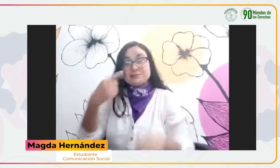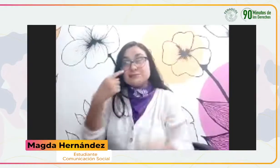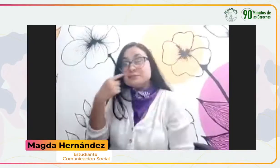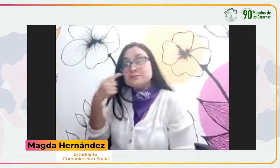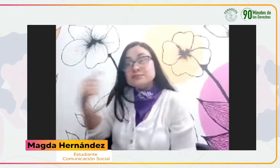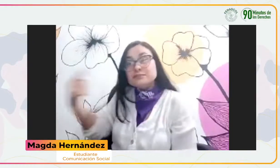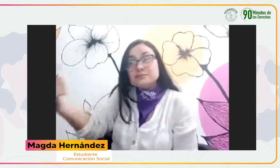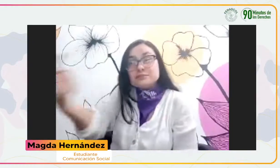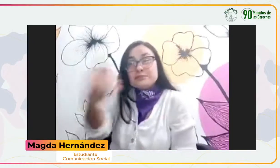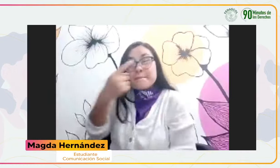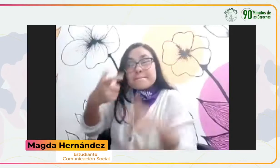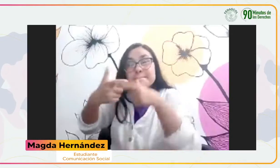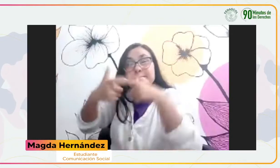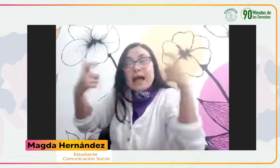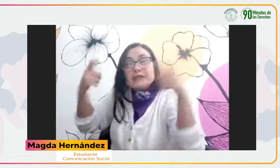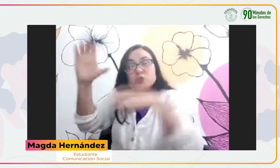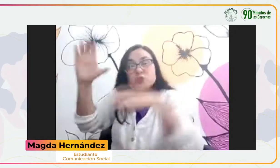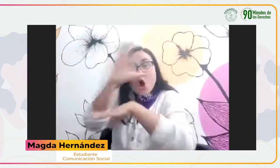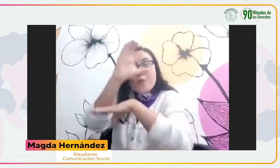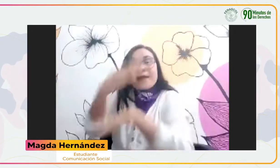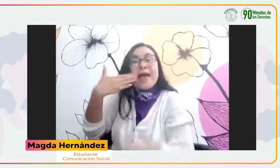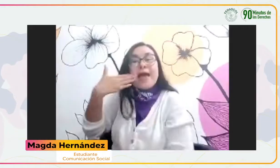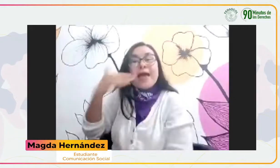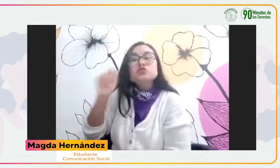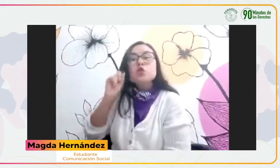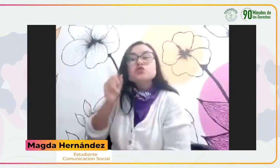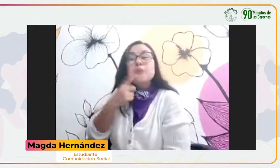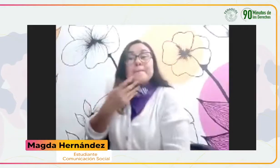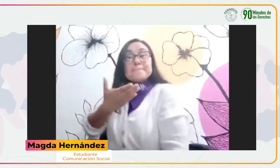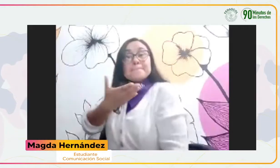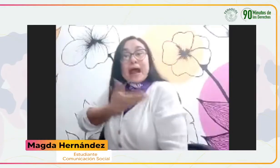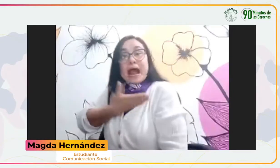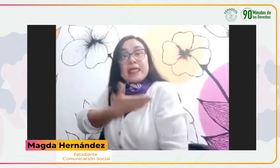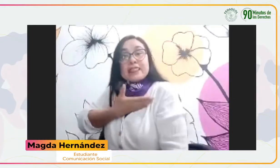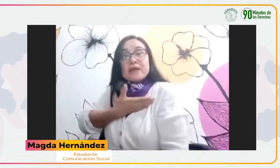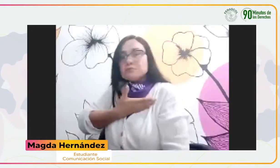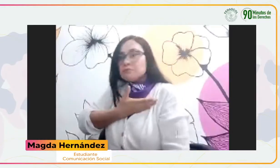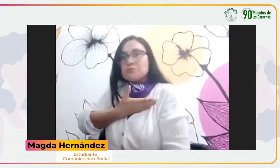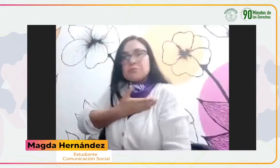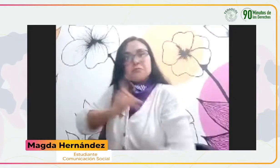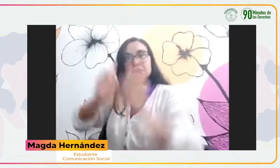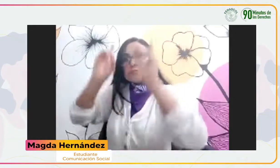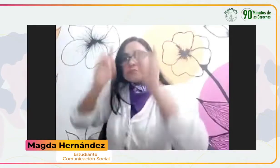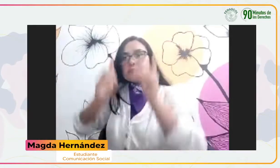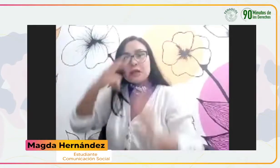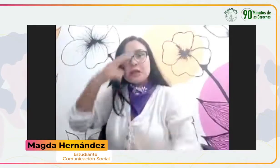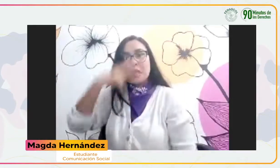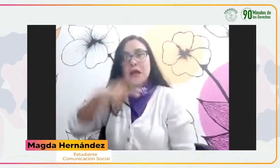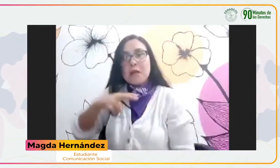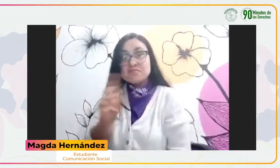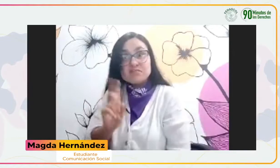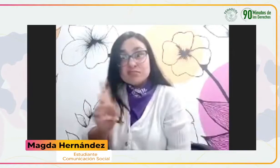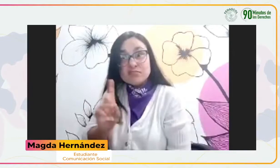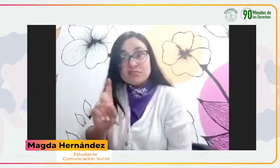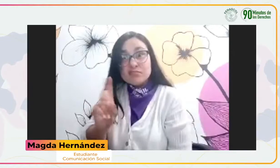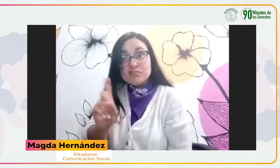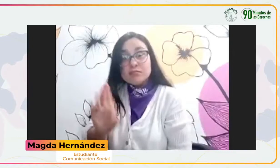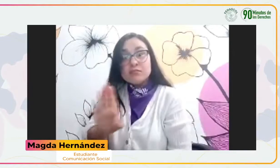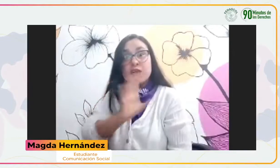vulneradas, que están en la zona rural, de pronto en sus hogares. Hay que mirar que de pronto en Colombia